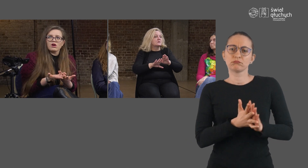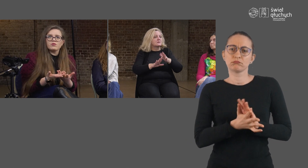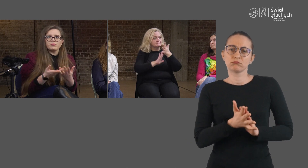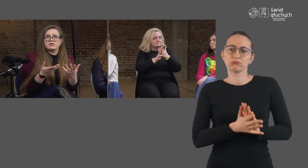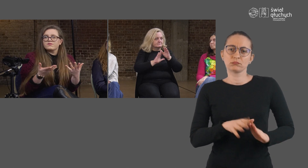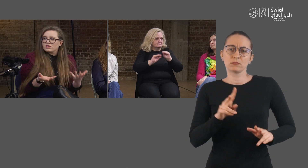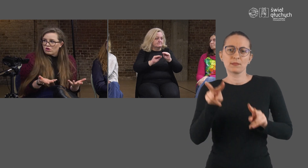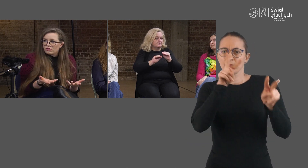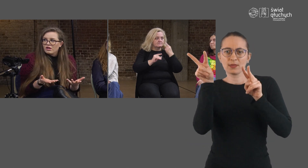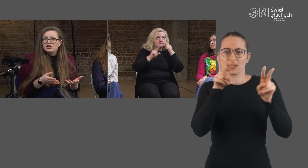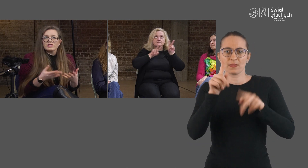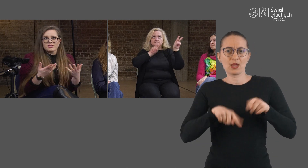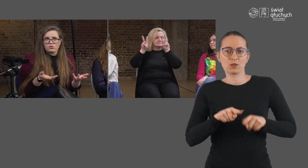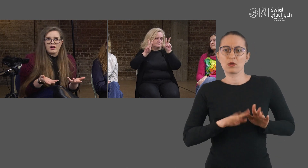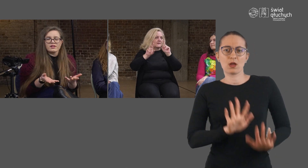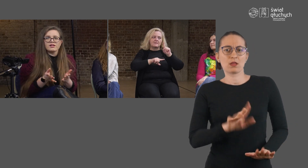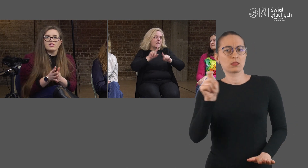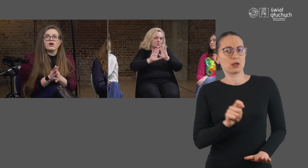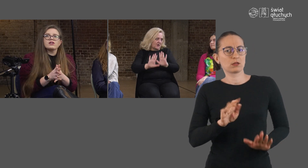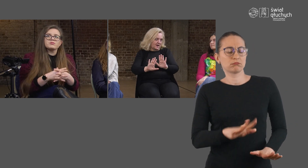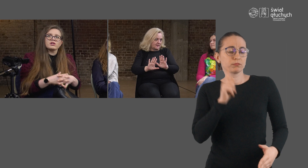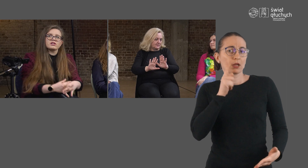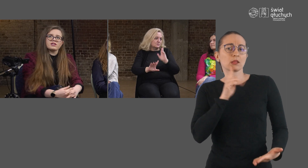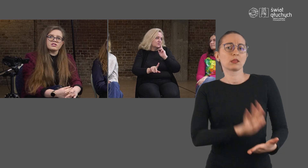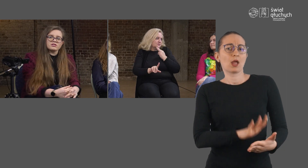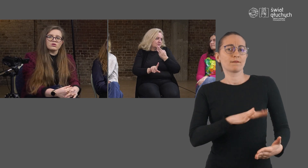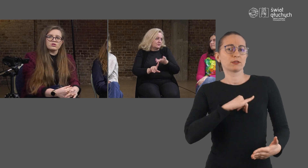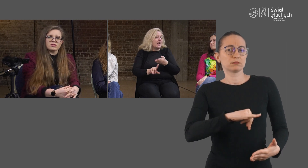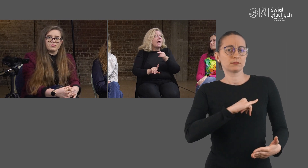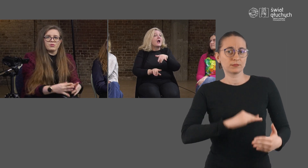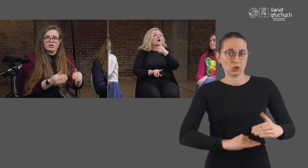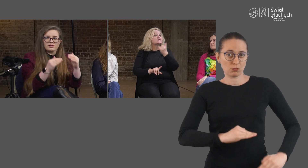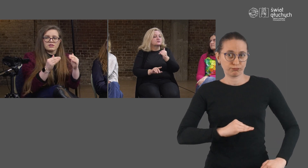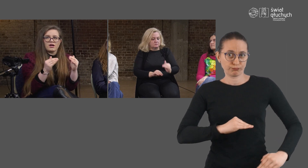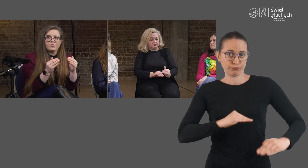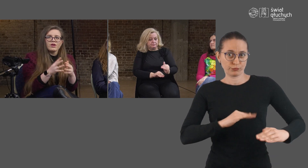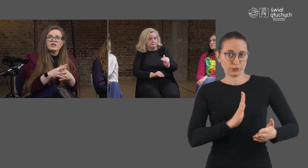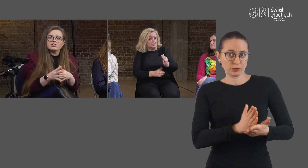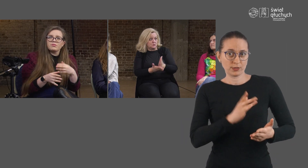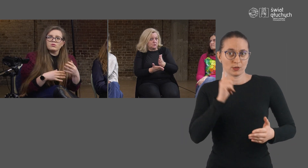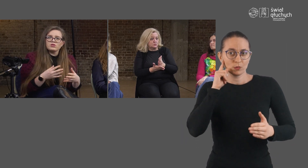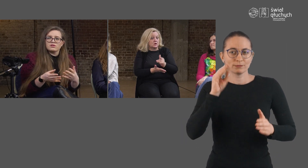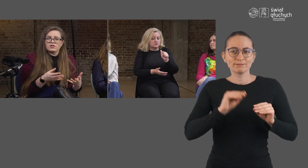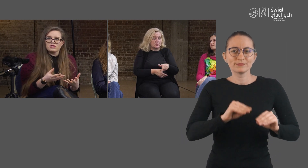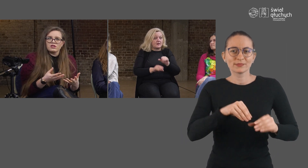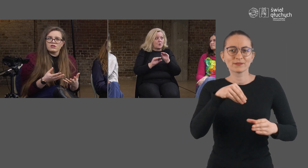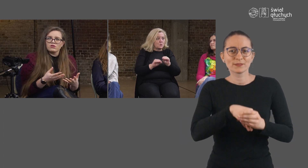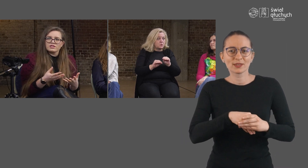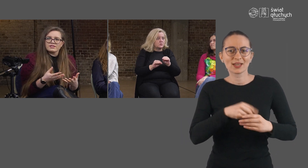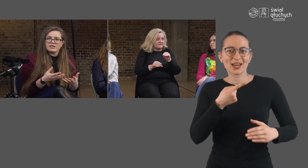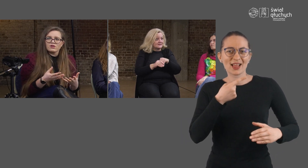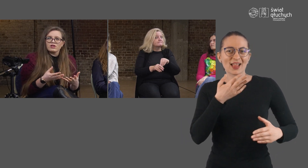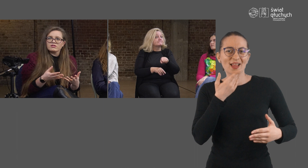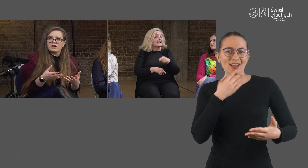język migowy poprzez wzrok. To jest naturalne dla niego. I na przykład jak takie dziecko już tak podrasta i trzeba uczyć właśnie